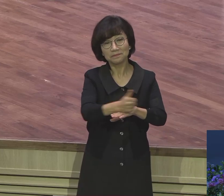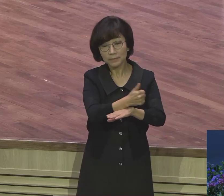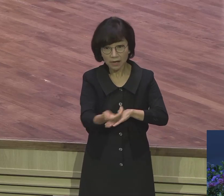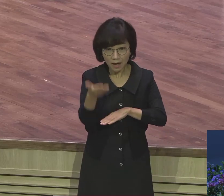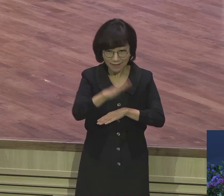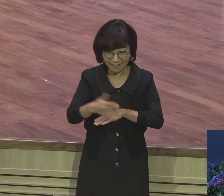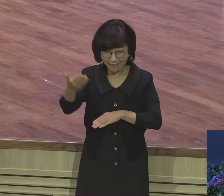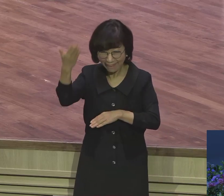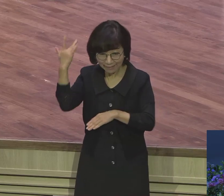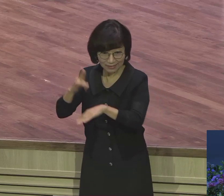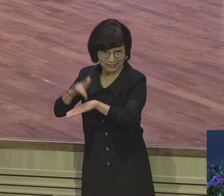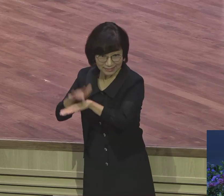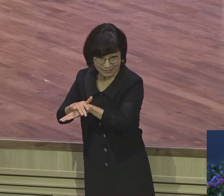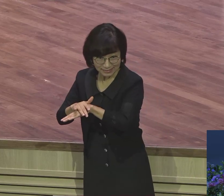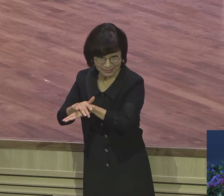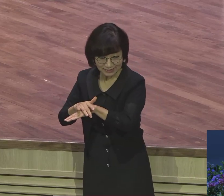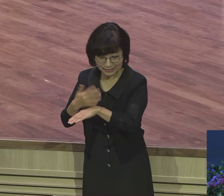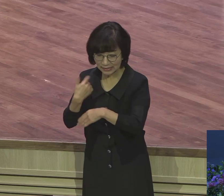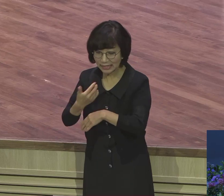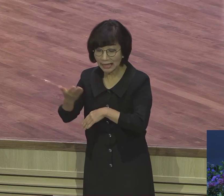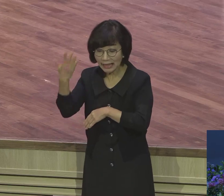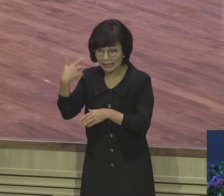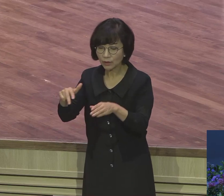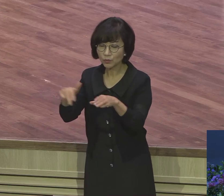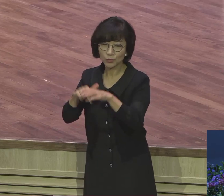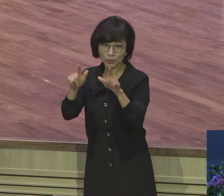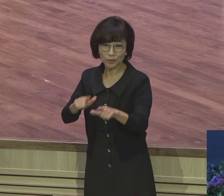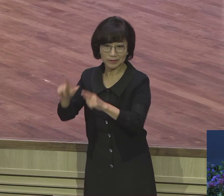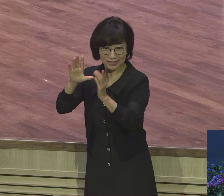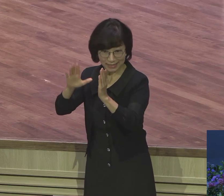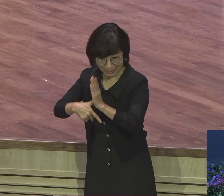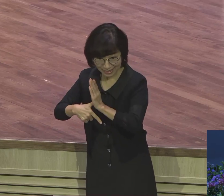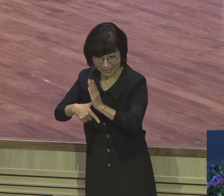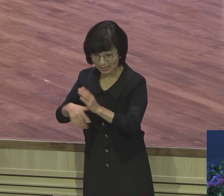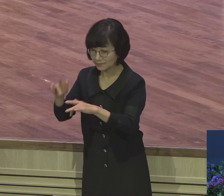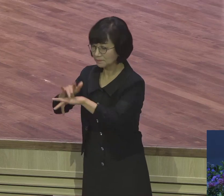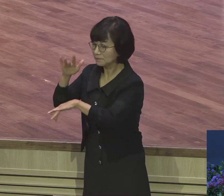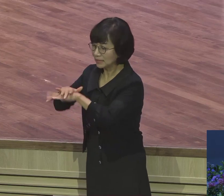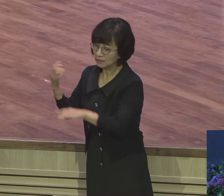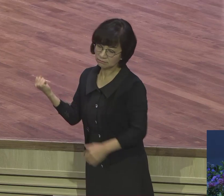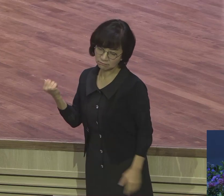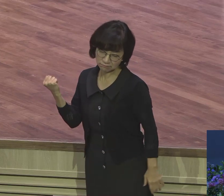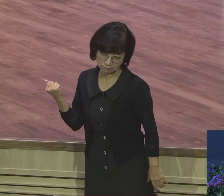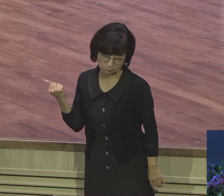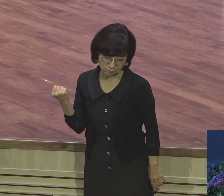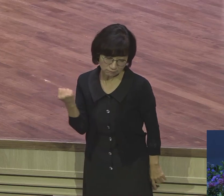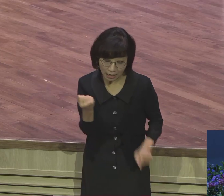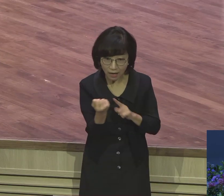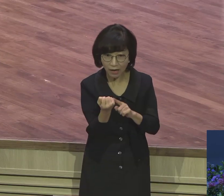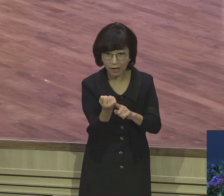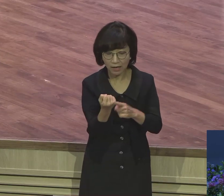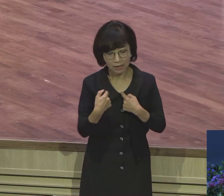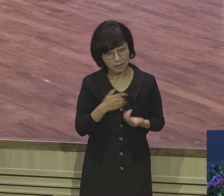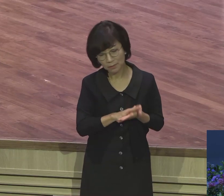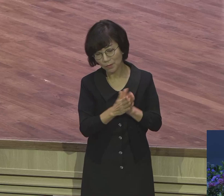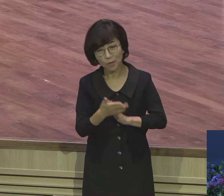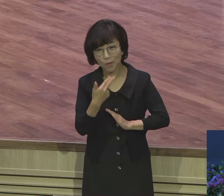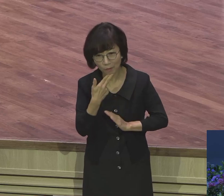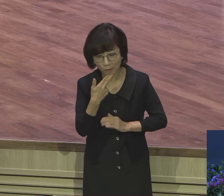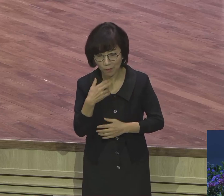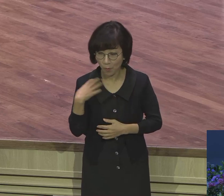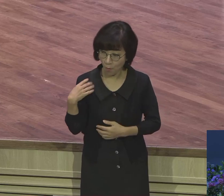불친절 상태, 종교생활 할 때까지 했던 것 그대로 가지고 있으니까 변화가 안 돼요. 변화가. 아이고